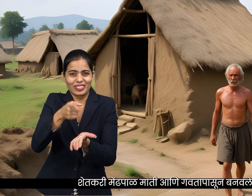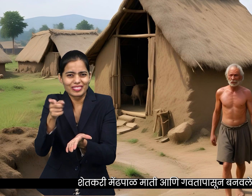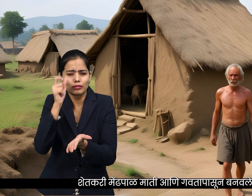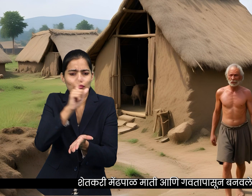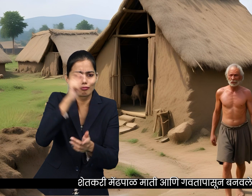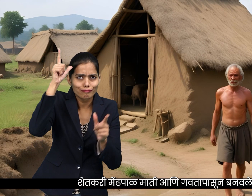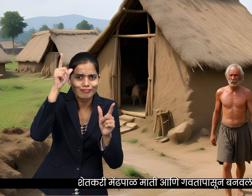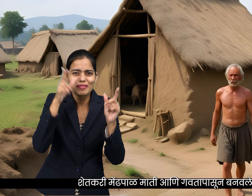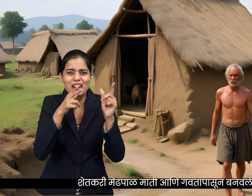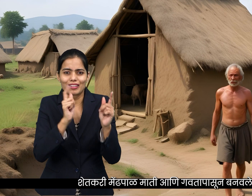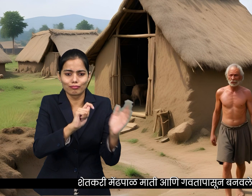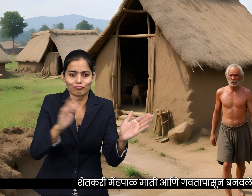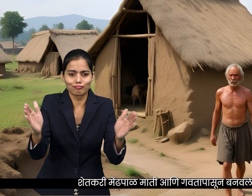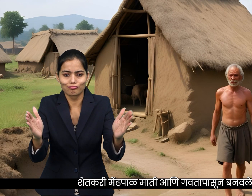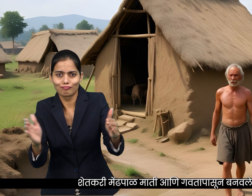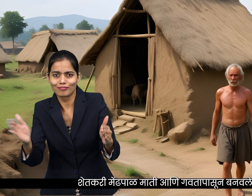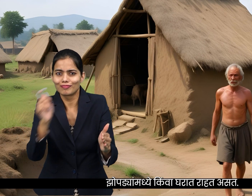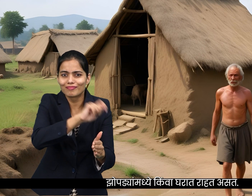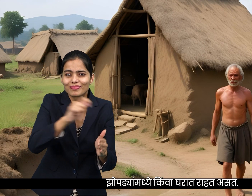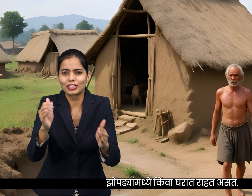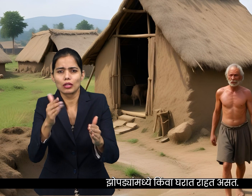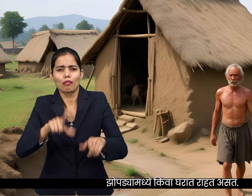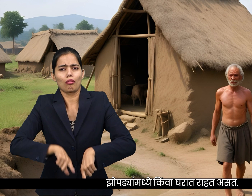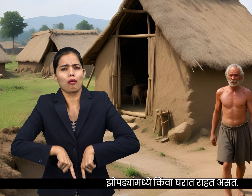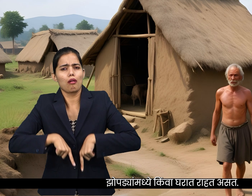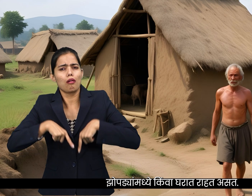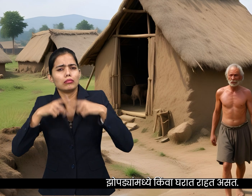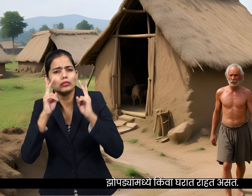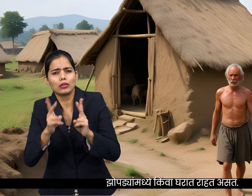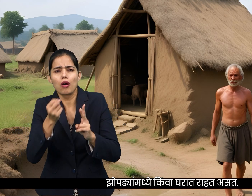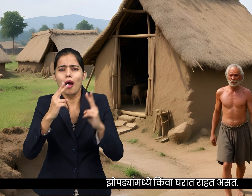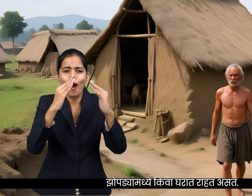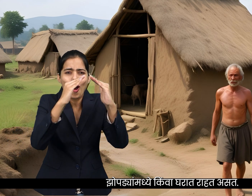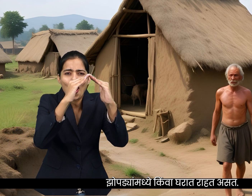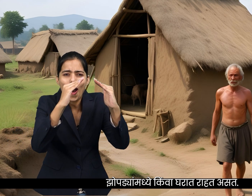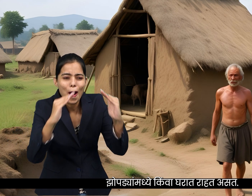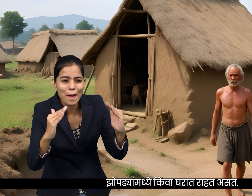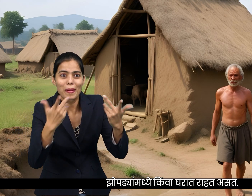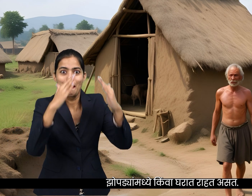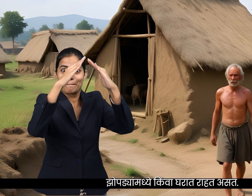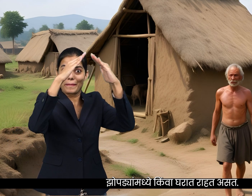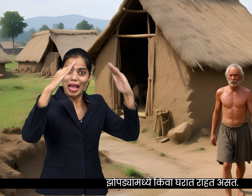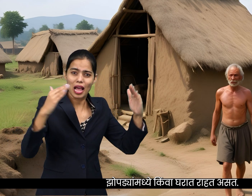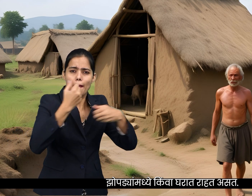शेतकरी मेंढपाळ माती आणि गवतापासून बनवलेल्या झोपड्यांमध्ये किंवा घरात राहत असत.